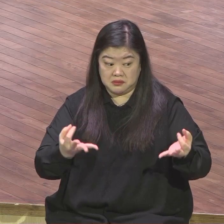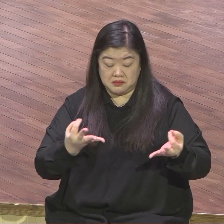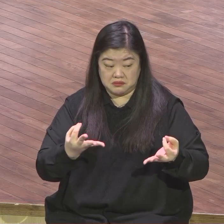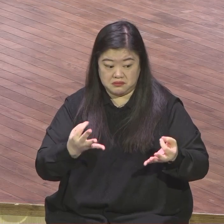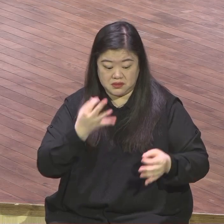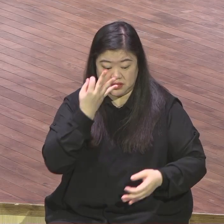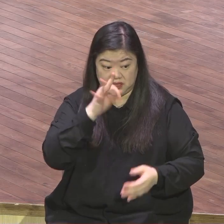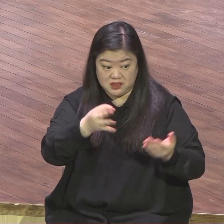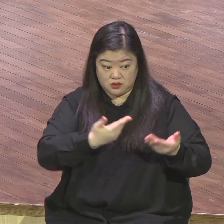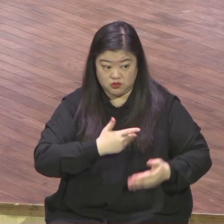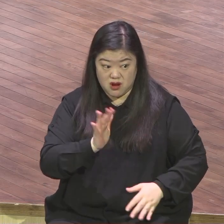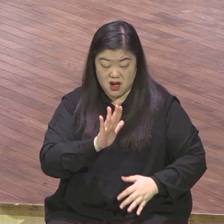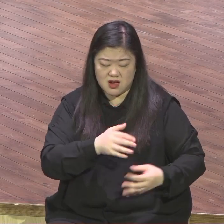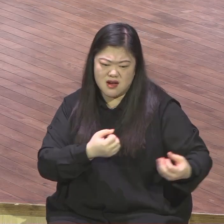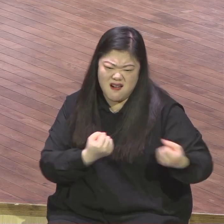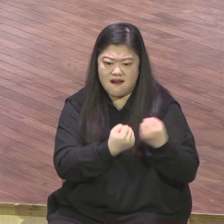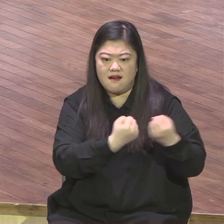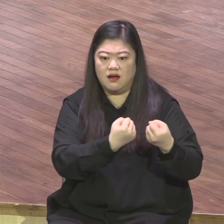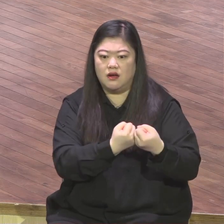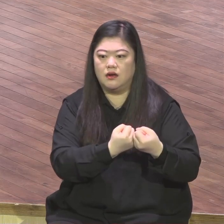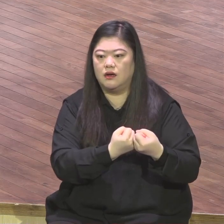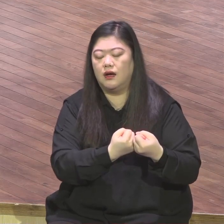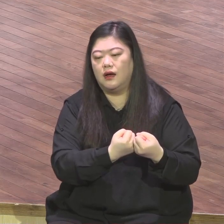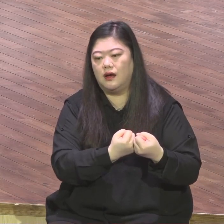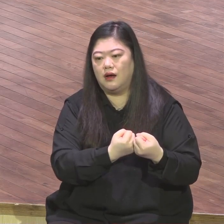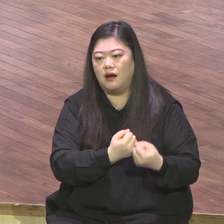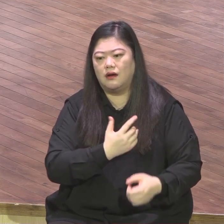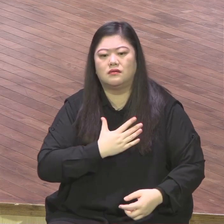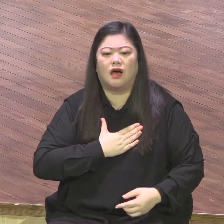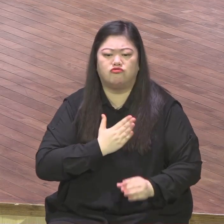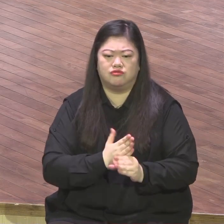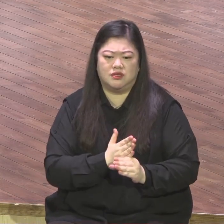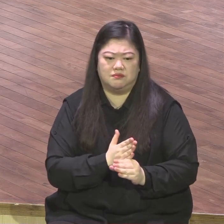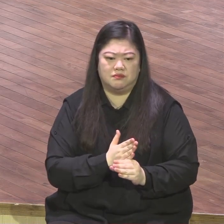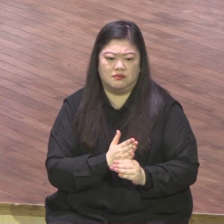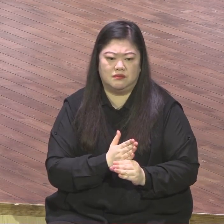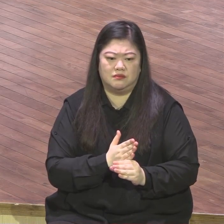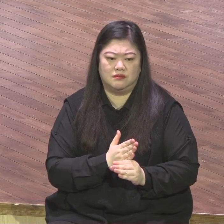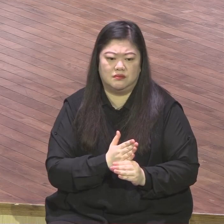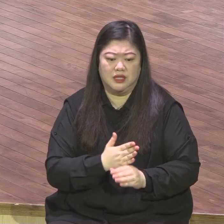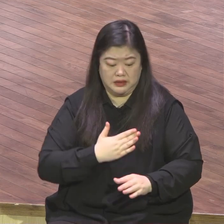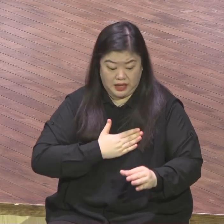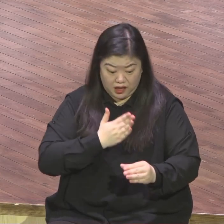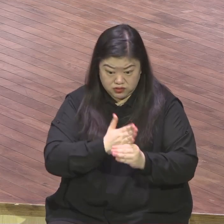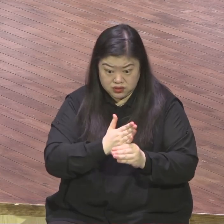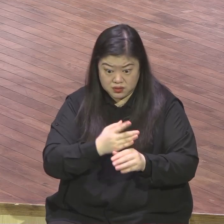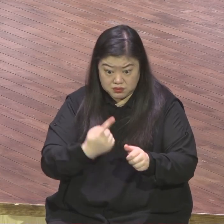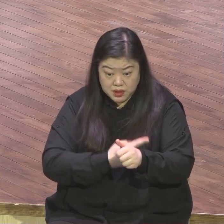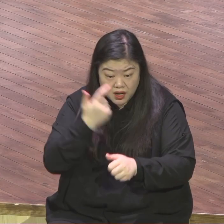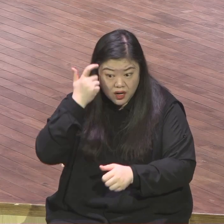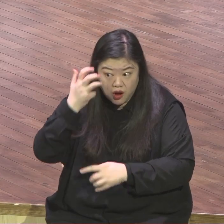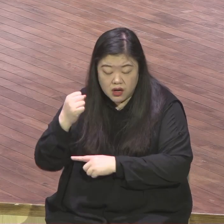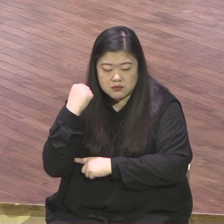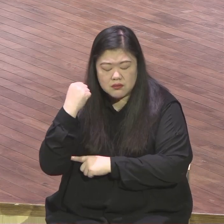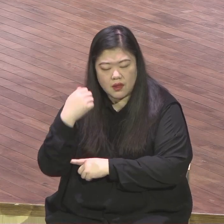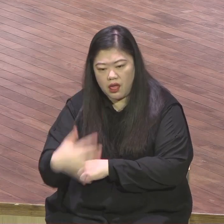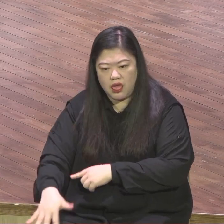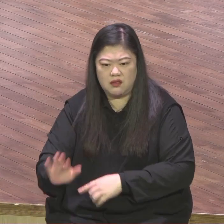창세기 3장에 자기 중심적 성향이 드러난 순간에 뭐요? 영적 분위기가 확 흐트러져 버려요.